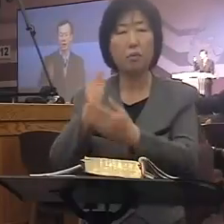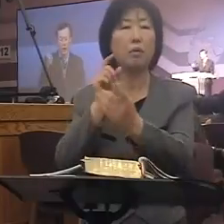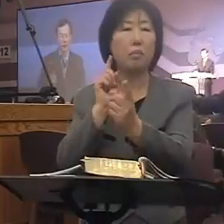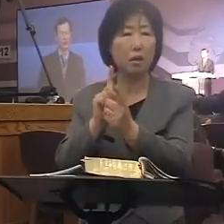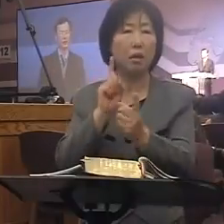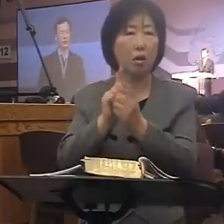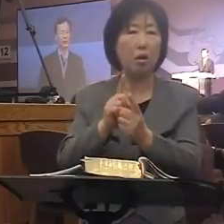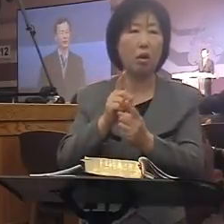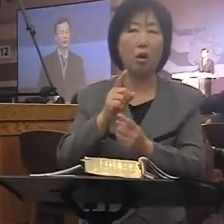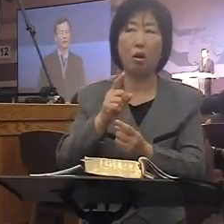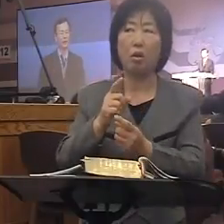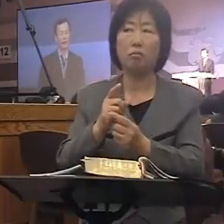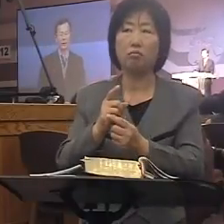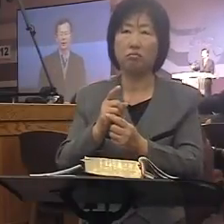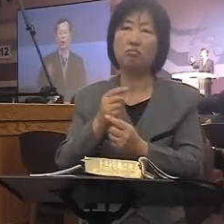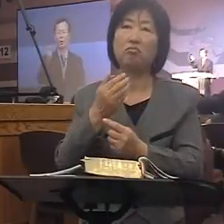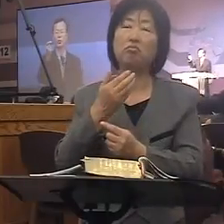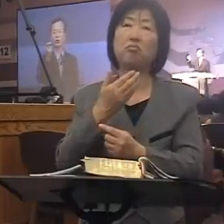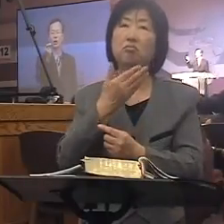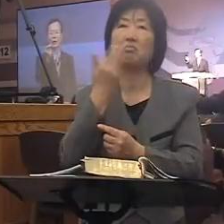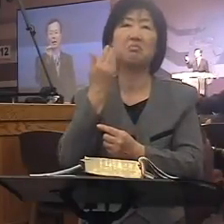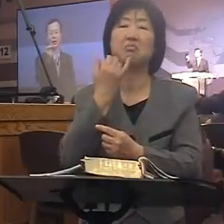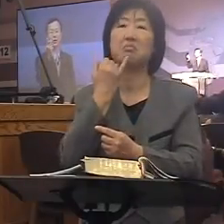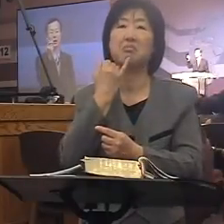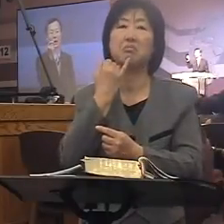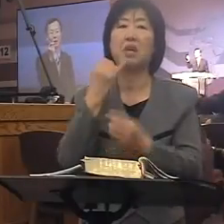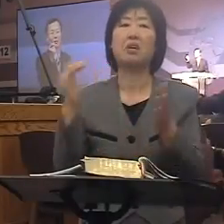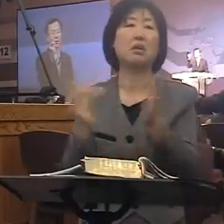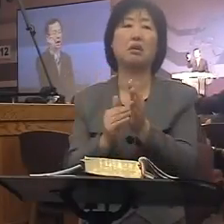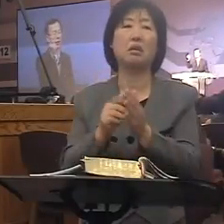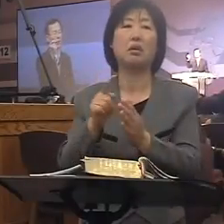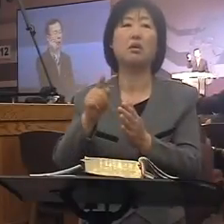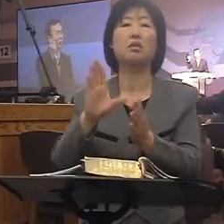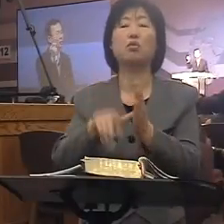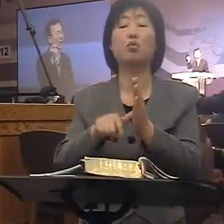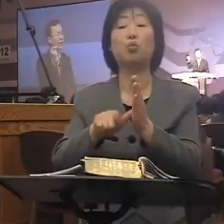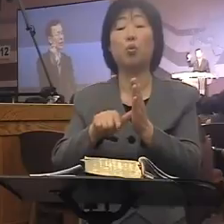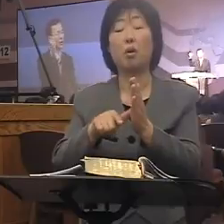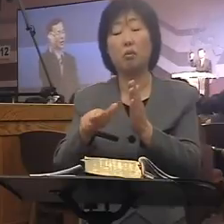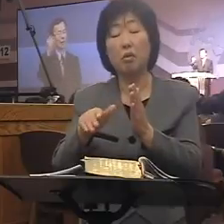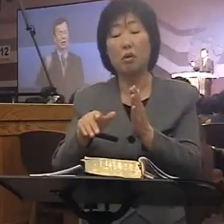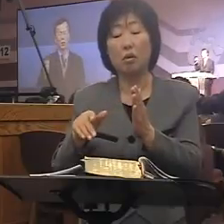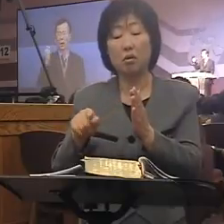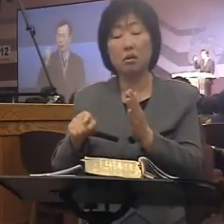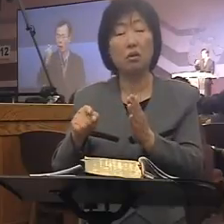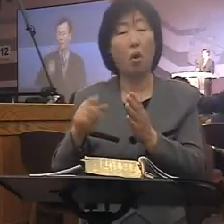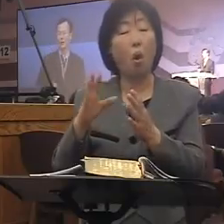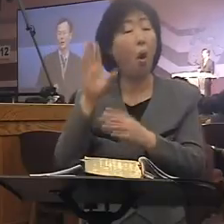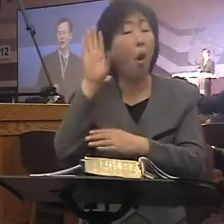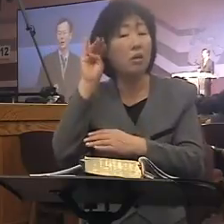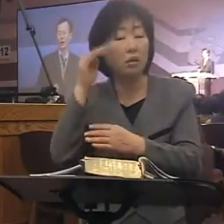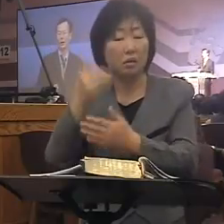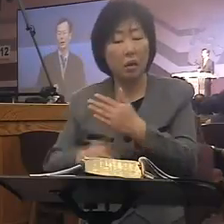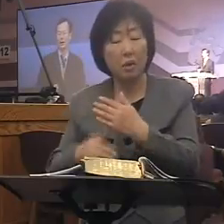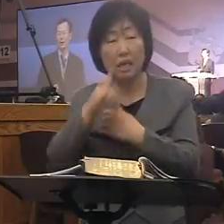Fine, good. 근데 어느 순간까지 그렇게 남아있어서는 안 됩니다. 언제까지나 그렇게 남아있어서는 안